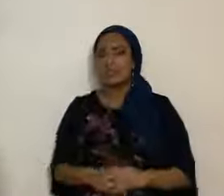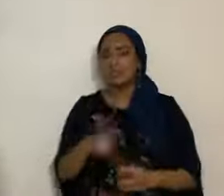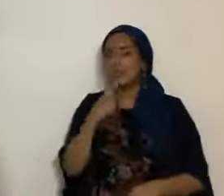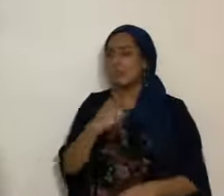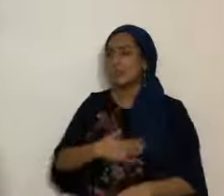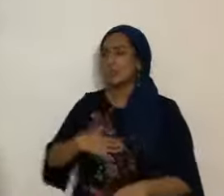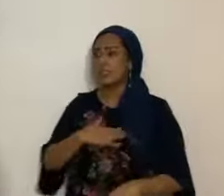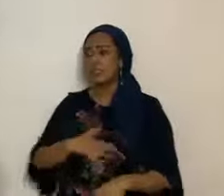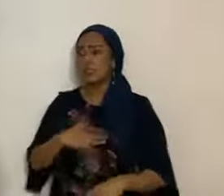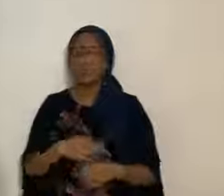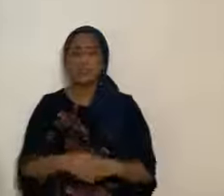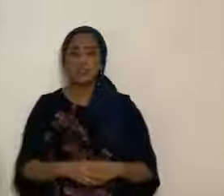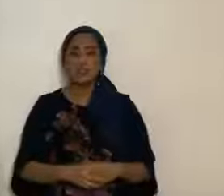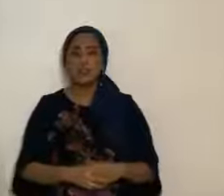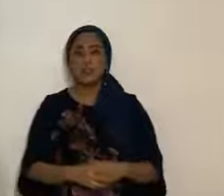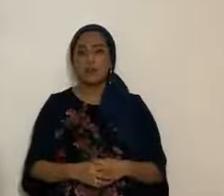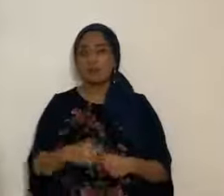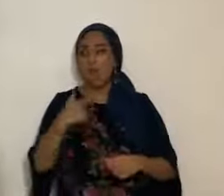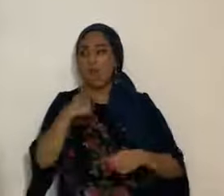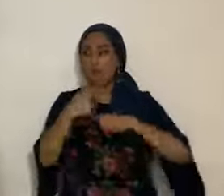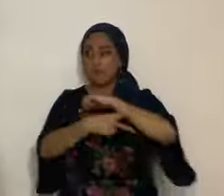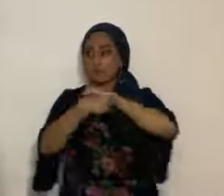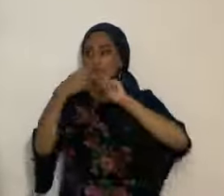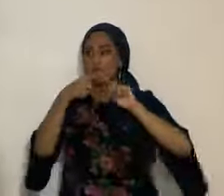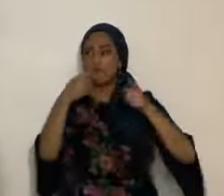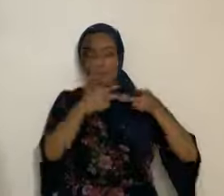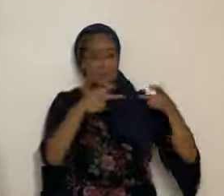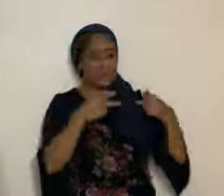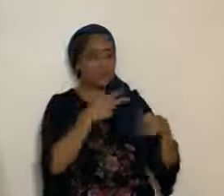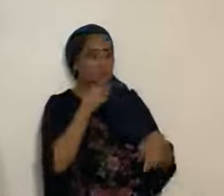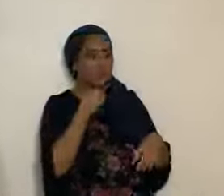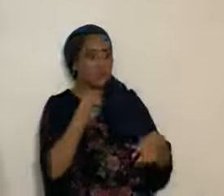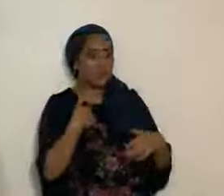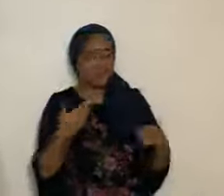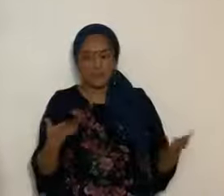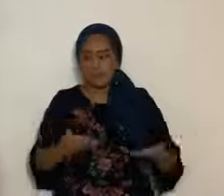fui hurtado de la tierra de los hebreos, y tampoco he hecho aquí porque me